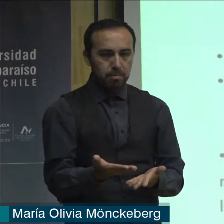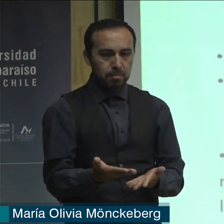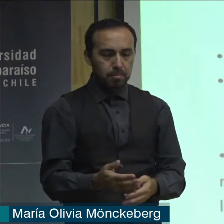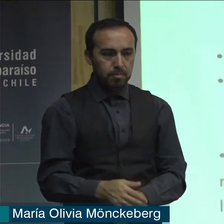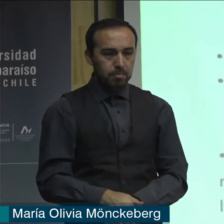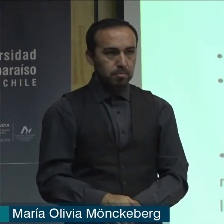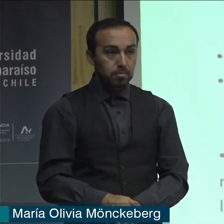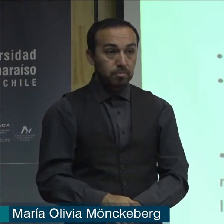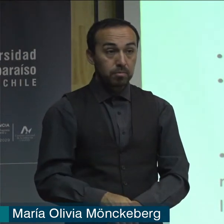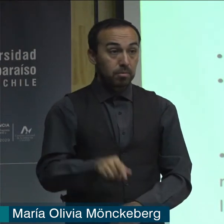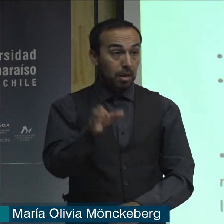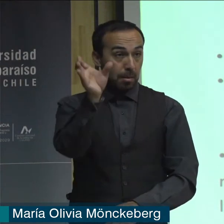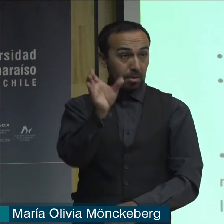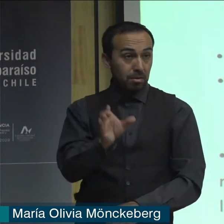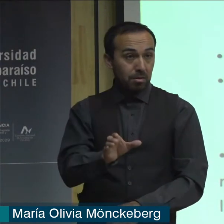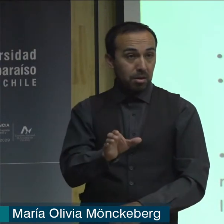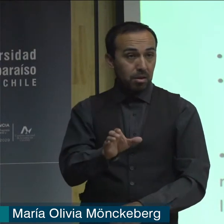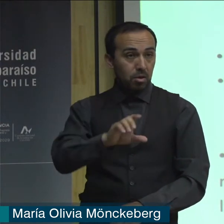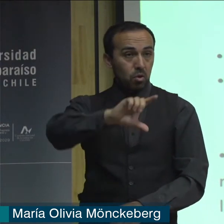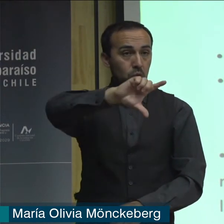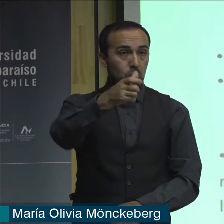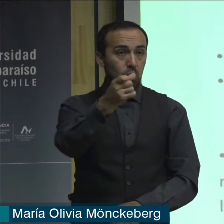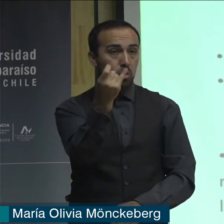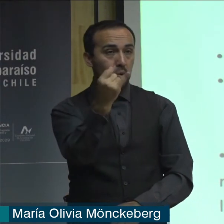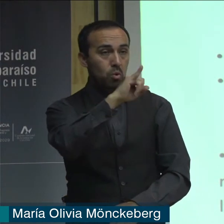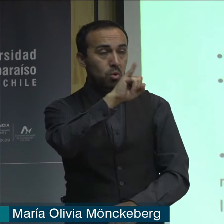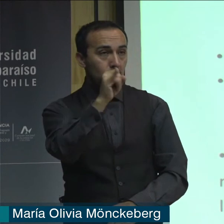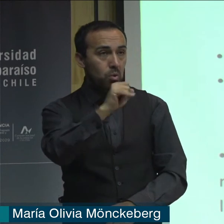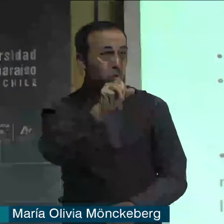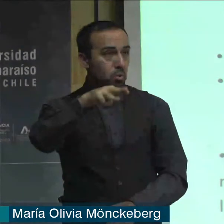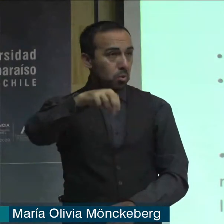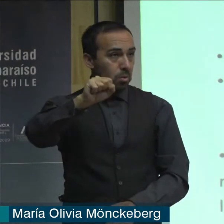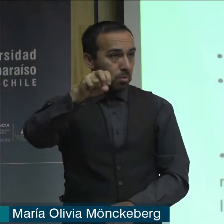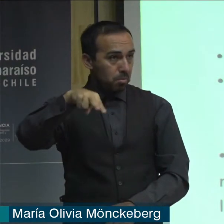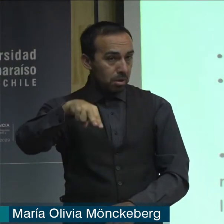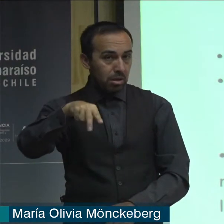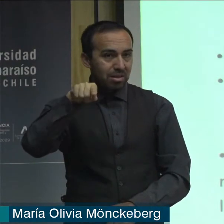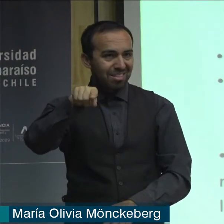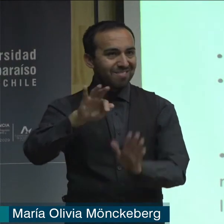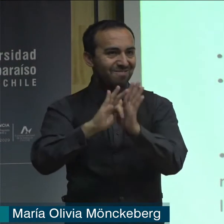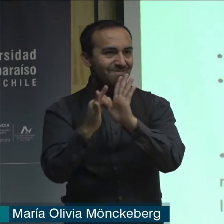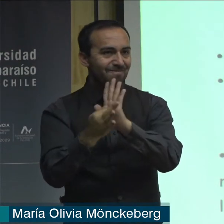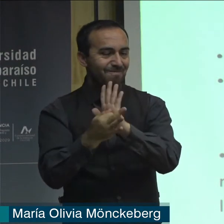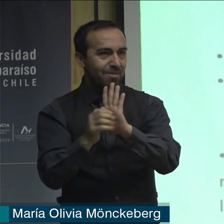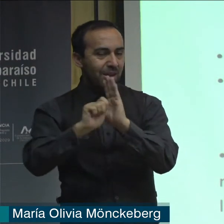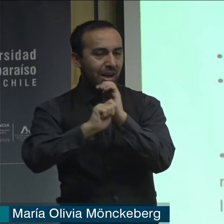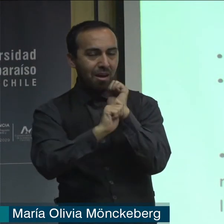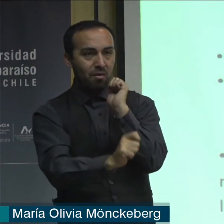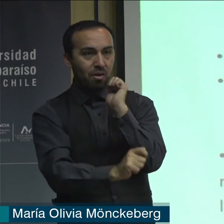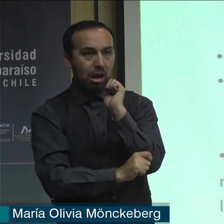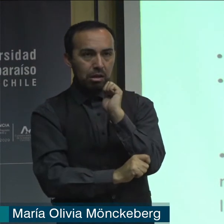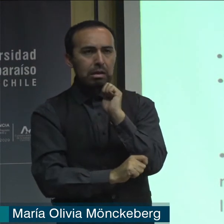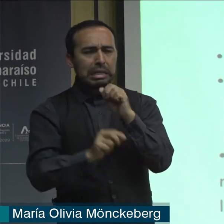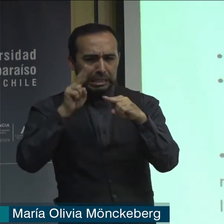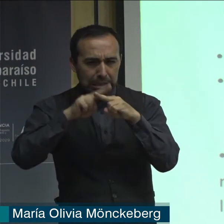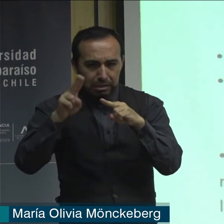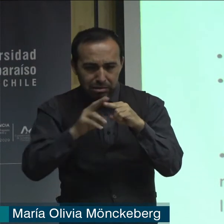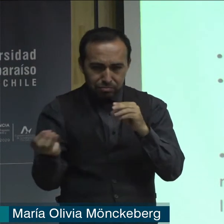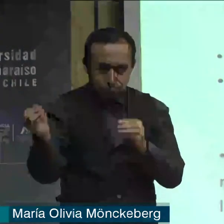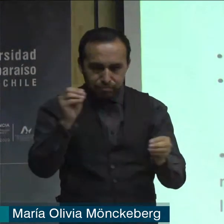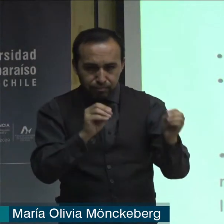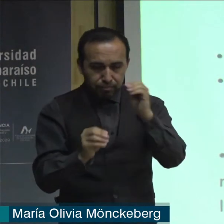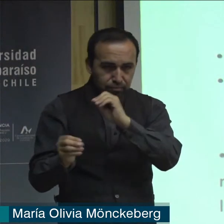Jaime Guzmán desde la facultad de derecho no crea el movimiento gremial universitario